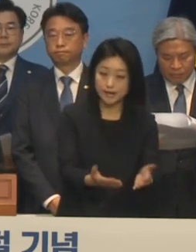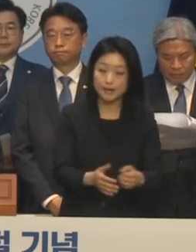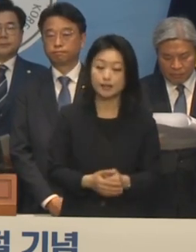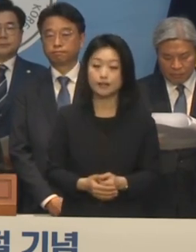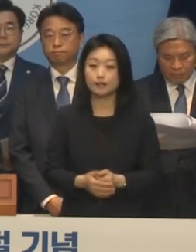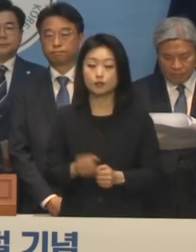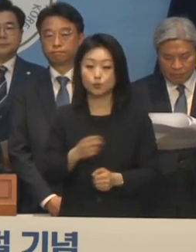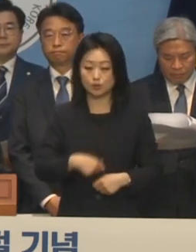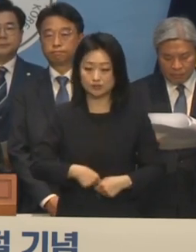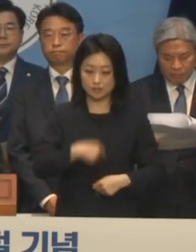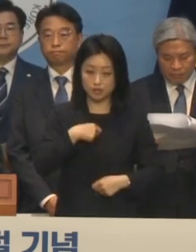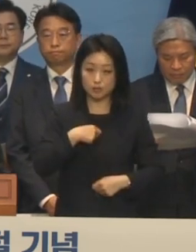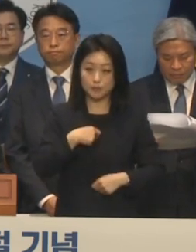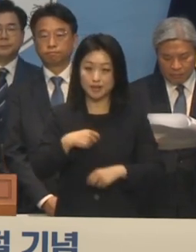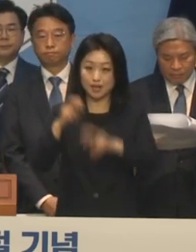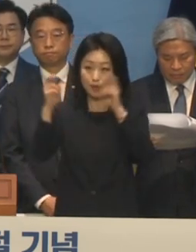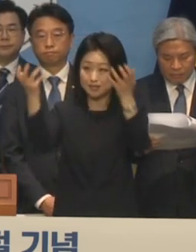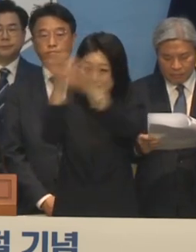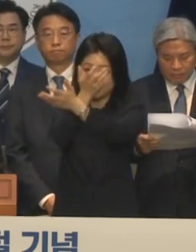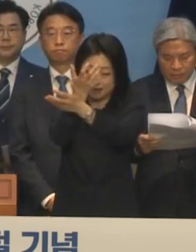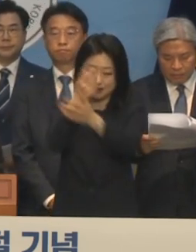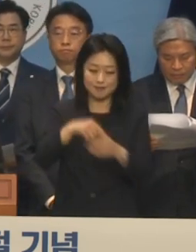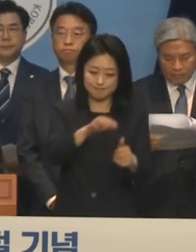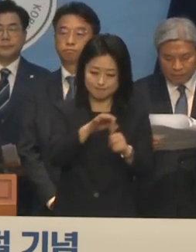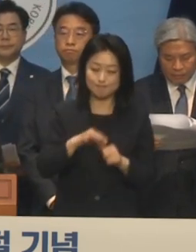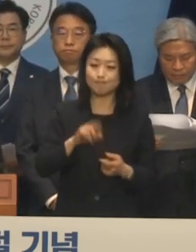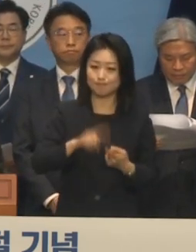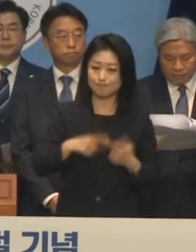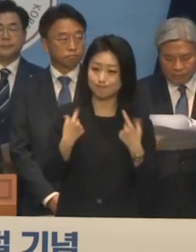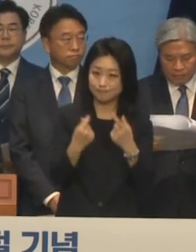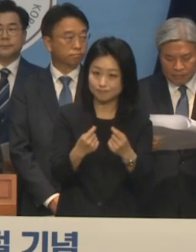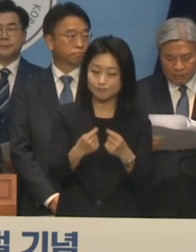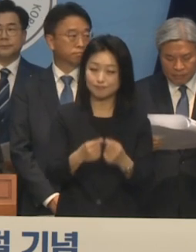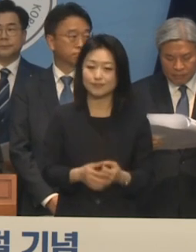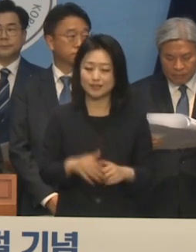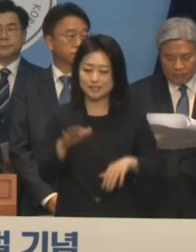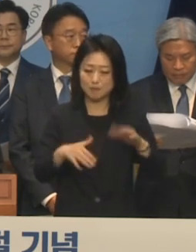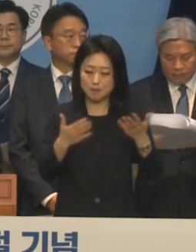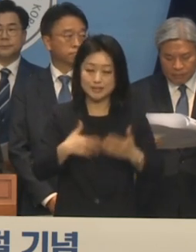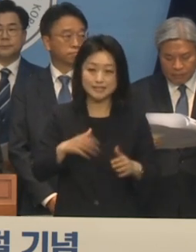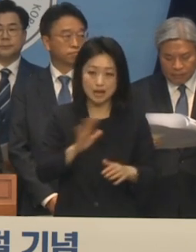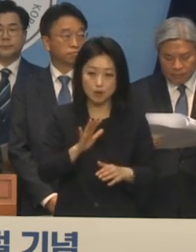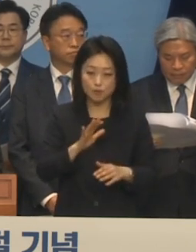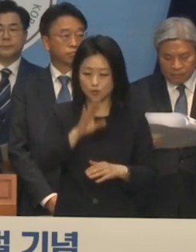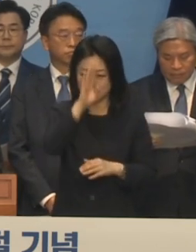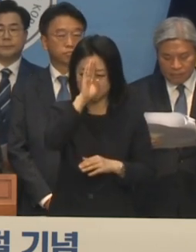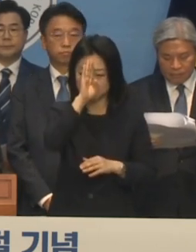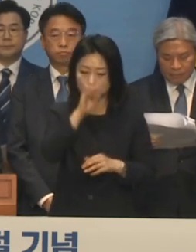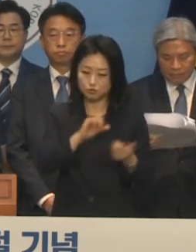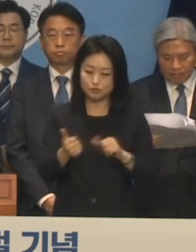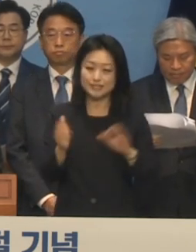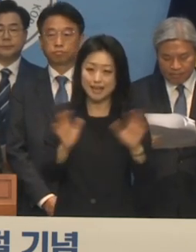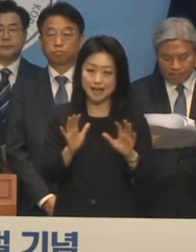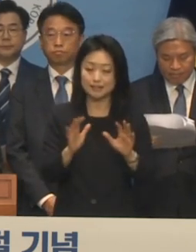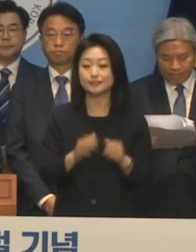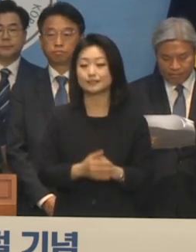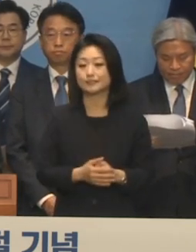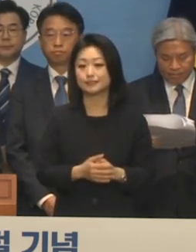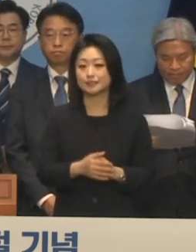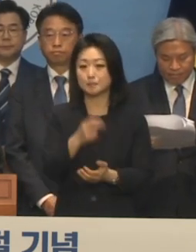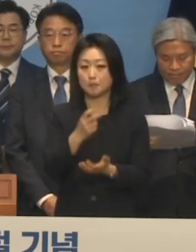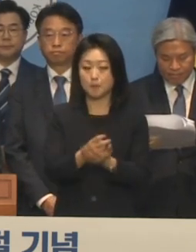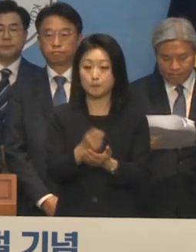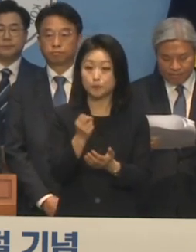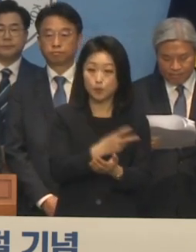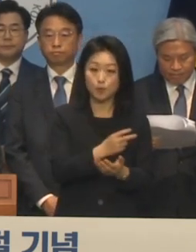시 정의로운 전환, 일하면서 차별받지 않고 병들거나 죽지 않는 일터 조성, 일가정 양립을 위한 법